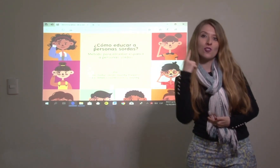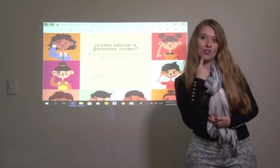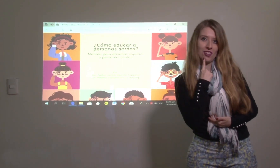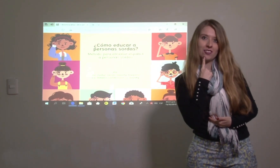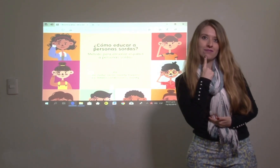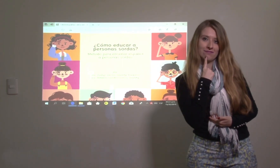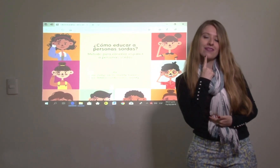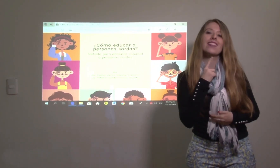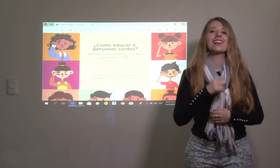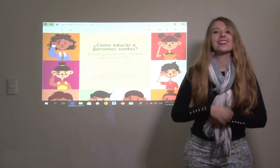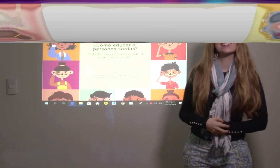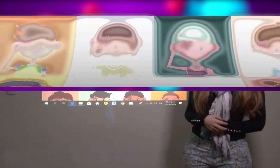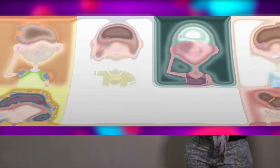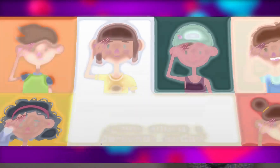personas sordas?